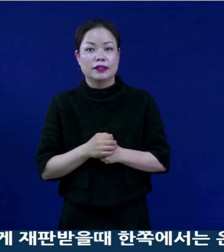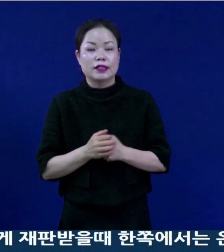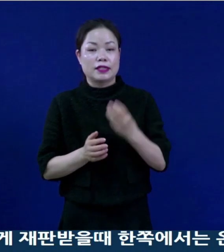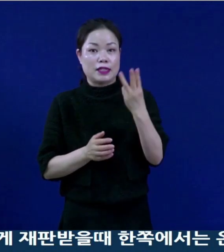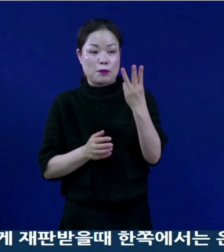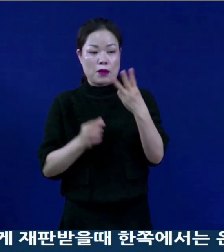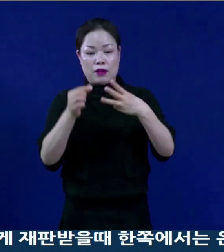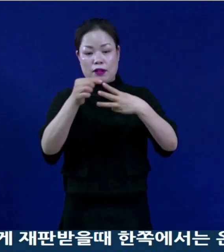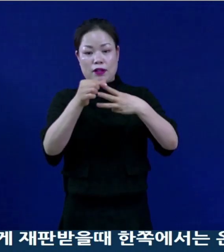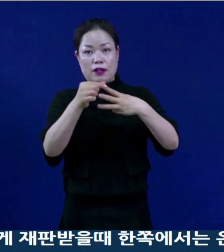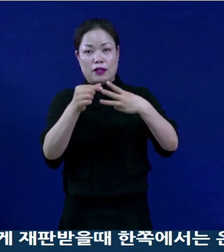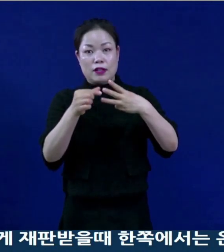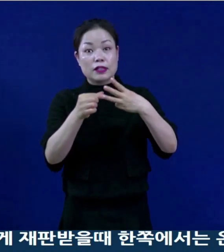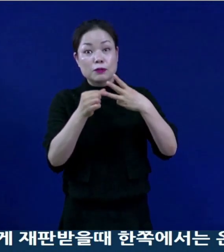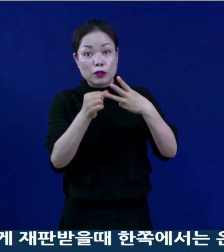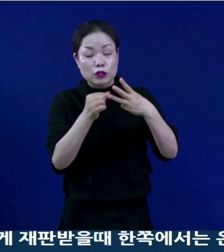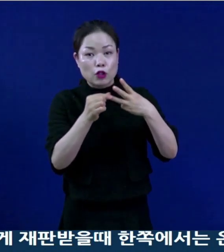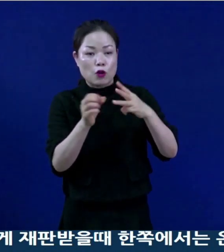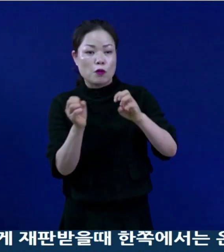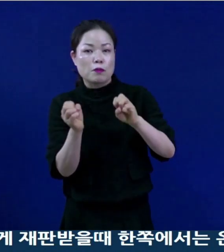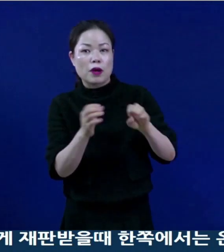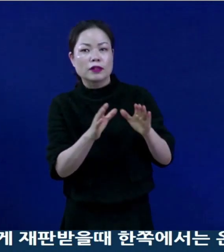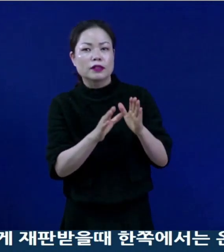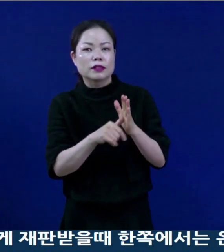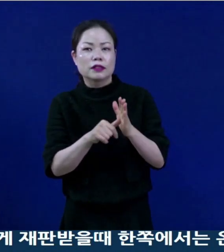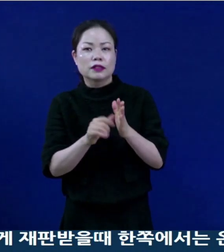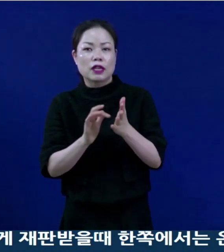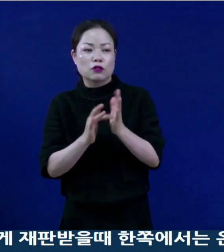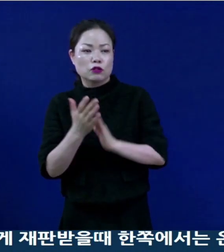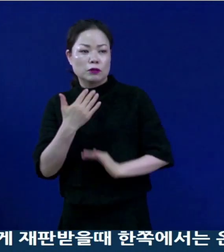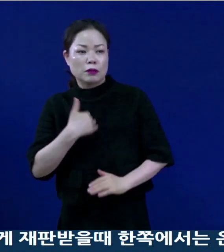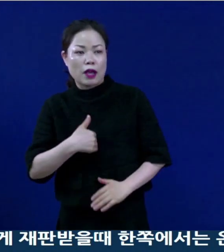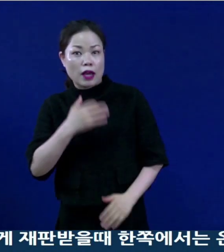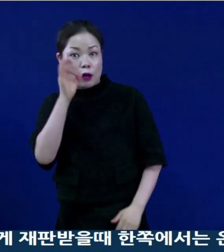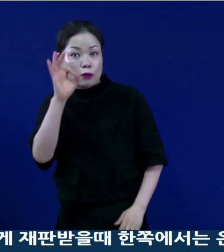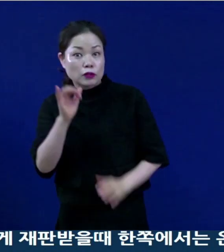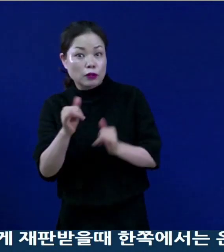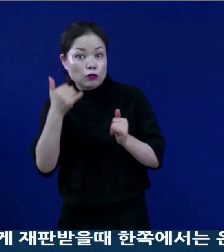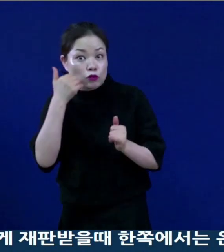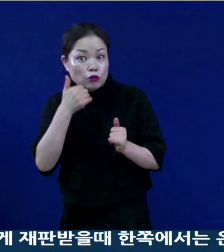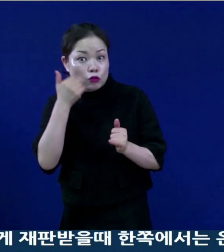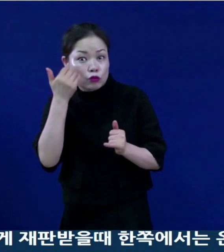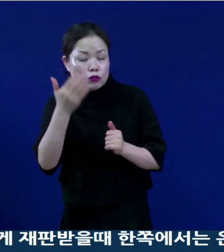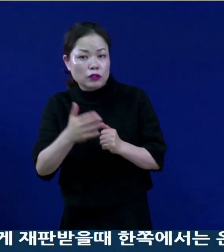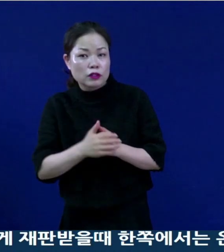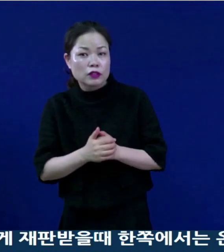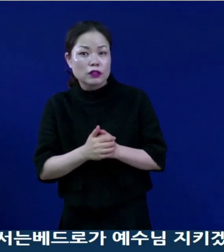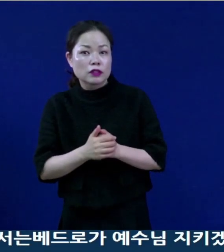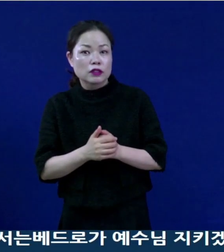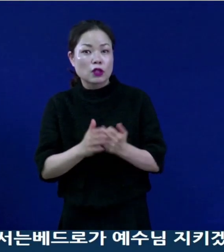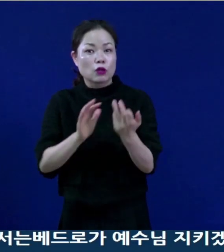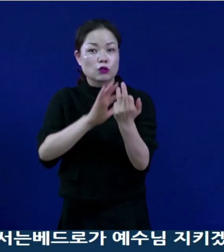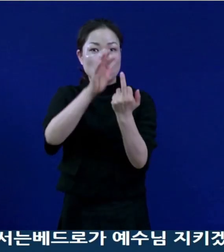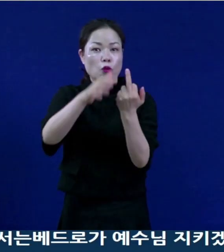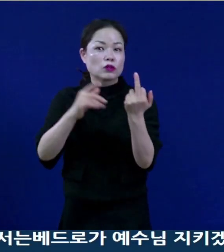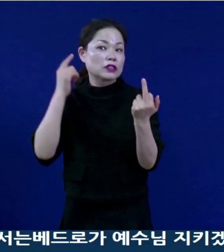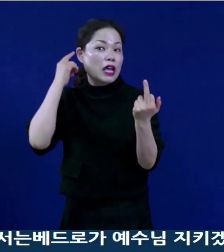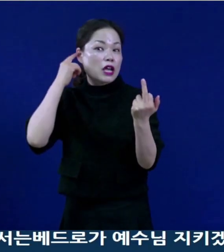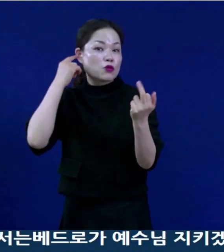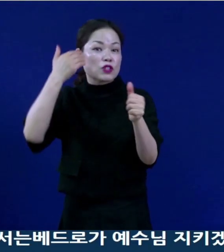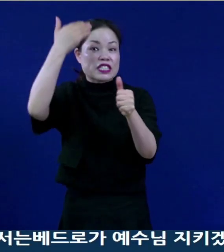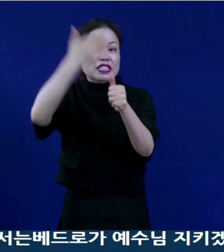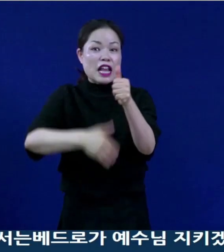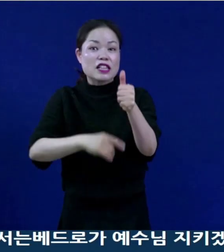3번, 특별히 3번째 부인할 때 예수님을 알아본 사람이 누구였냐면 동산에서 귀